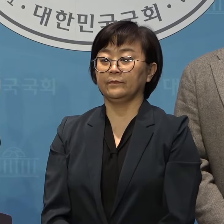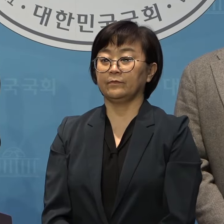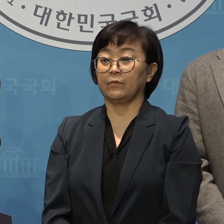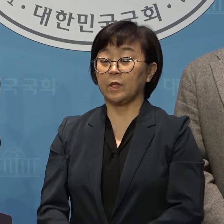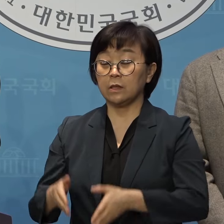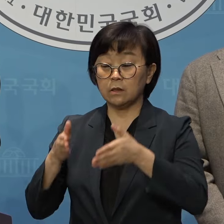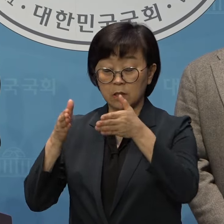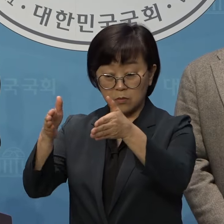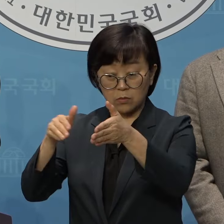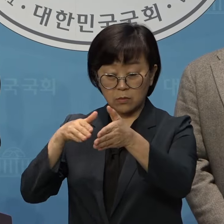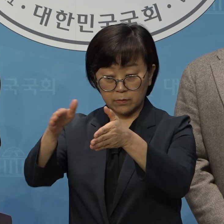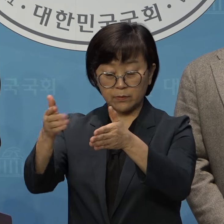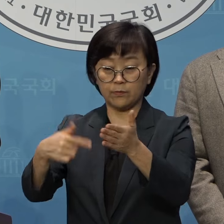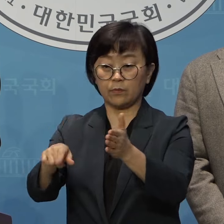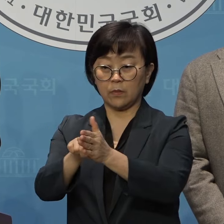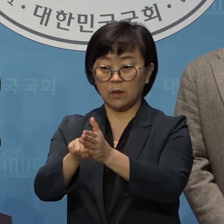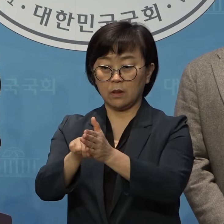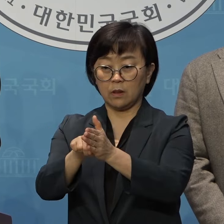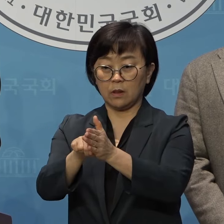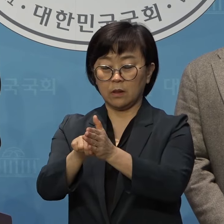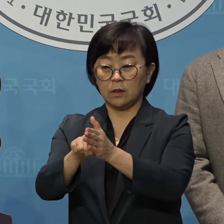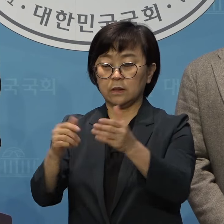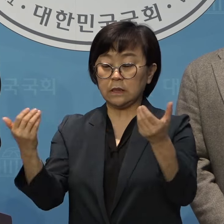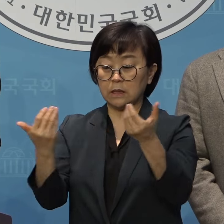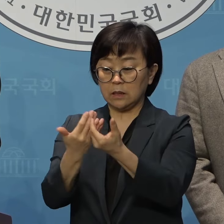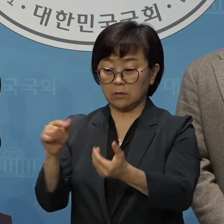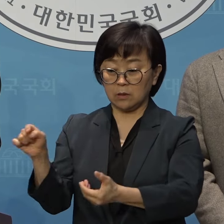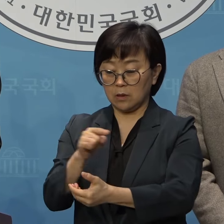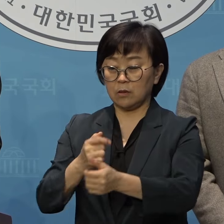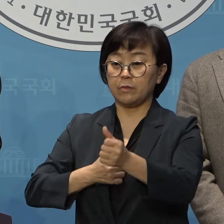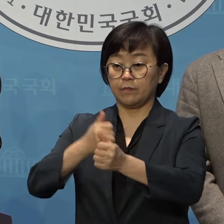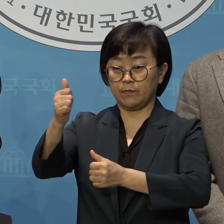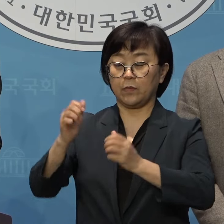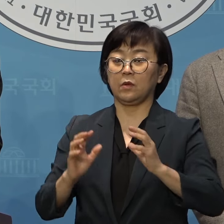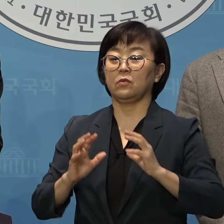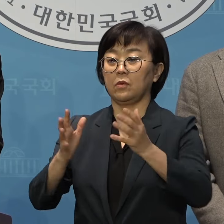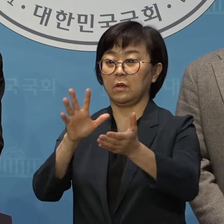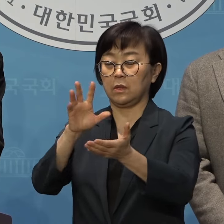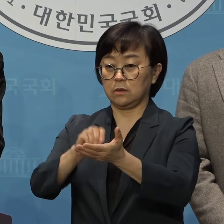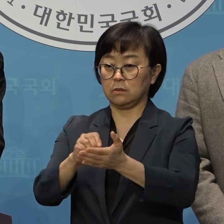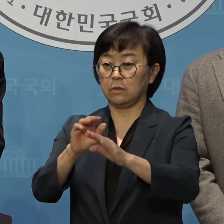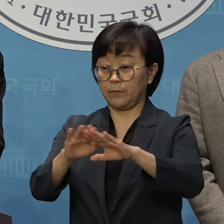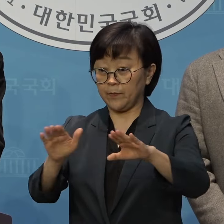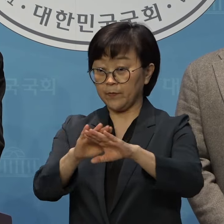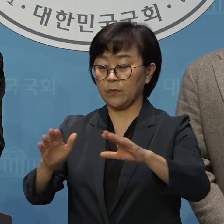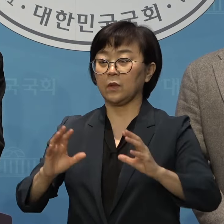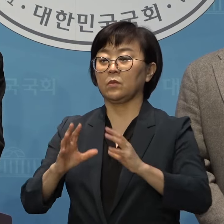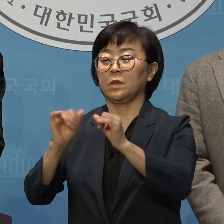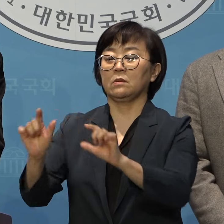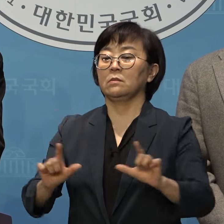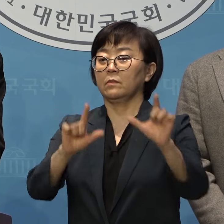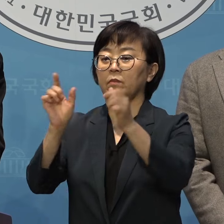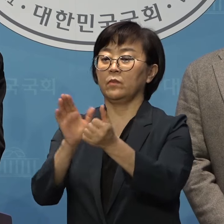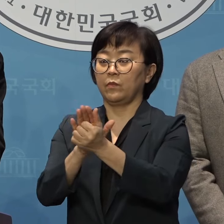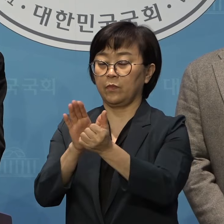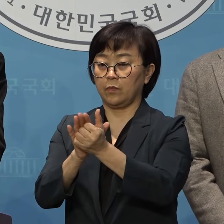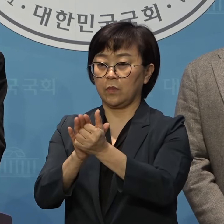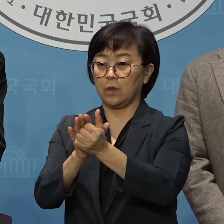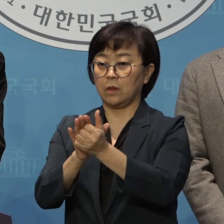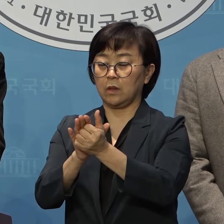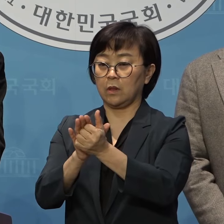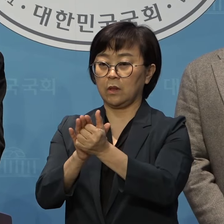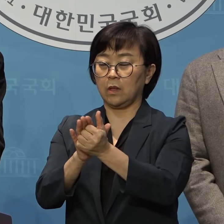그 길로 가기 위해 극한의 진영 대결을 뛰어넘어 국가 과제를 해결하고 국민 생활을 돕도록